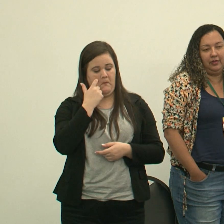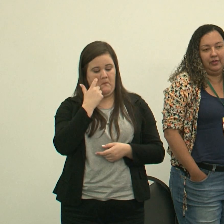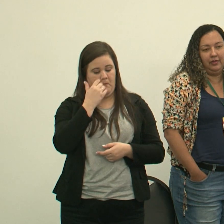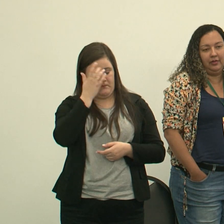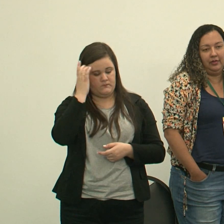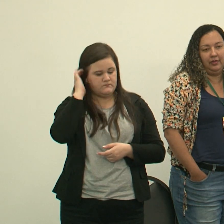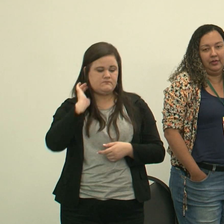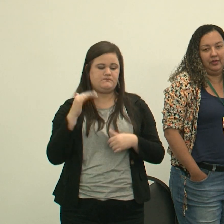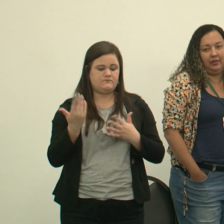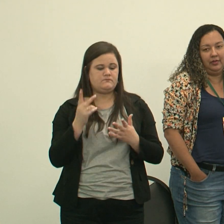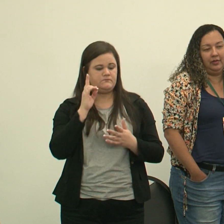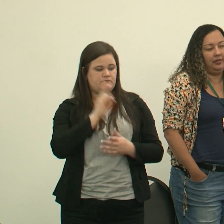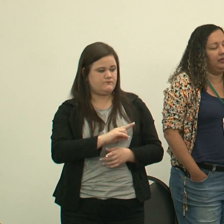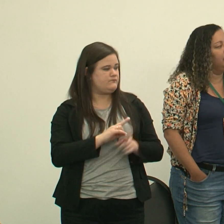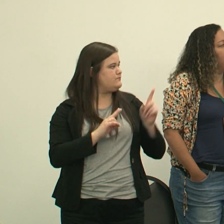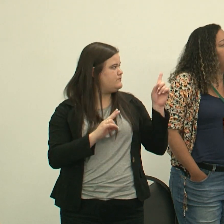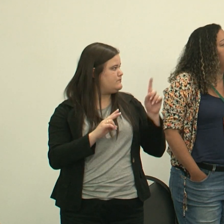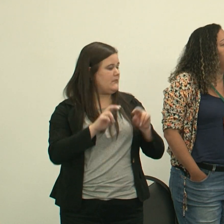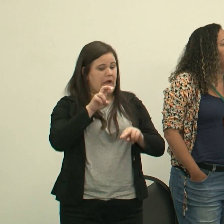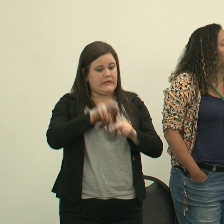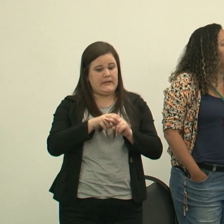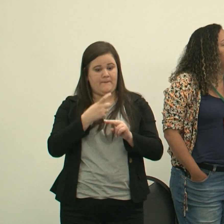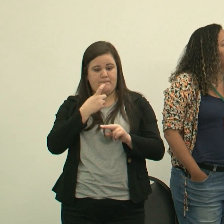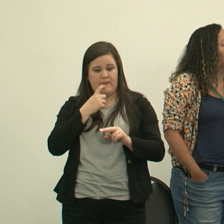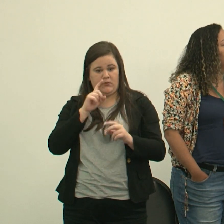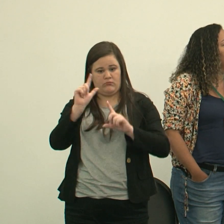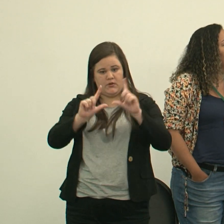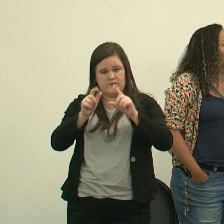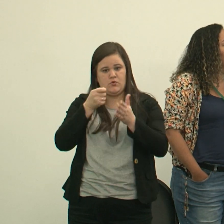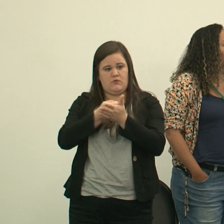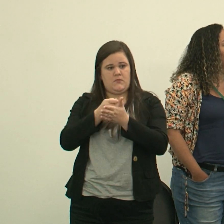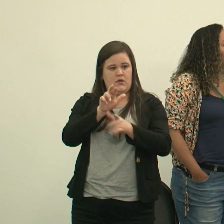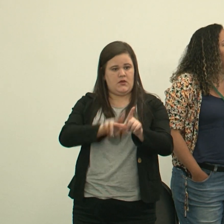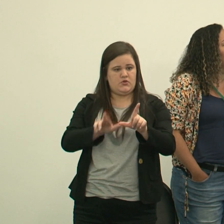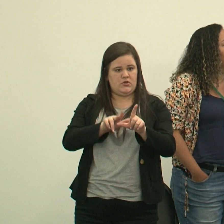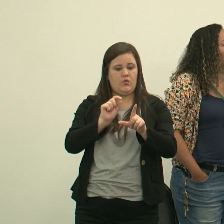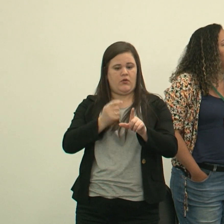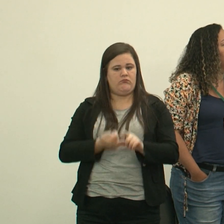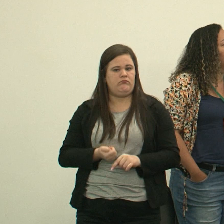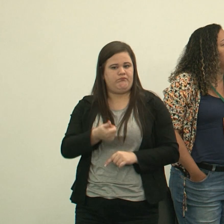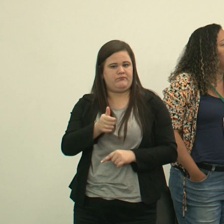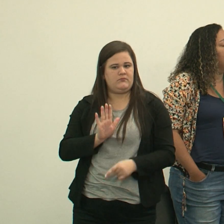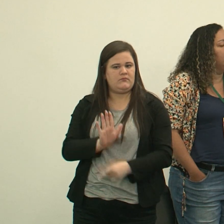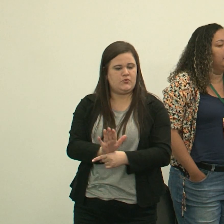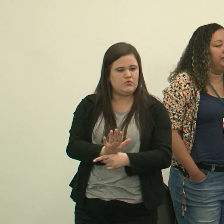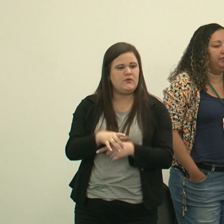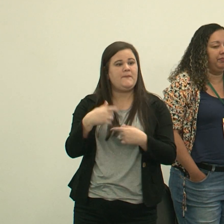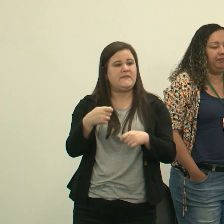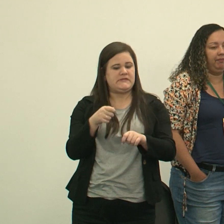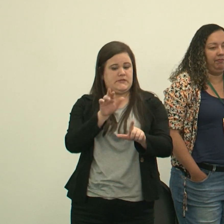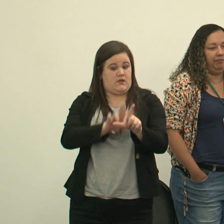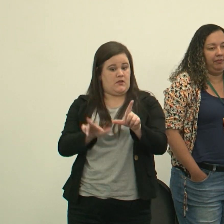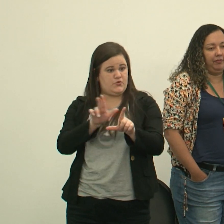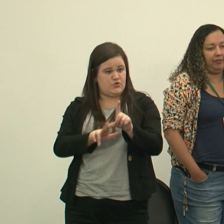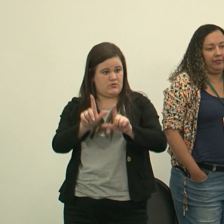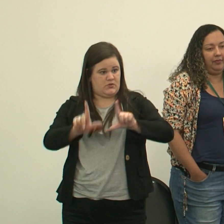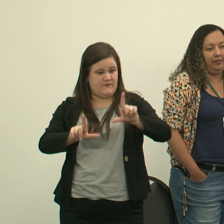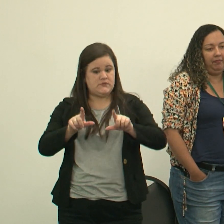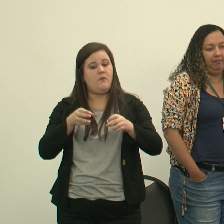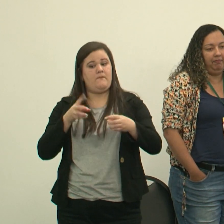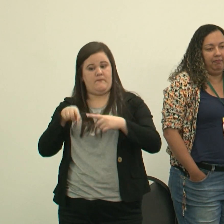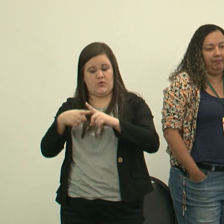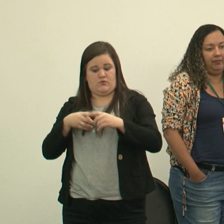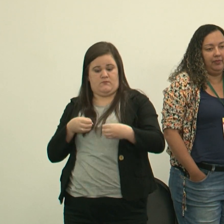ele falando, coloque cadeira perto da televisão com legenda, está dando as instruções, a televisão tem que estar com legenda e ele tem que estar perto para poder